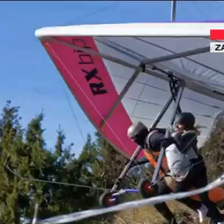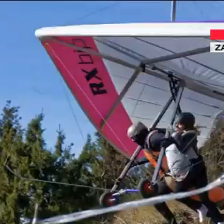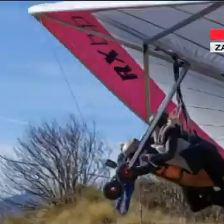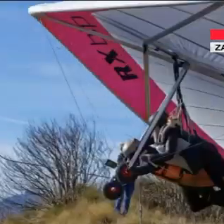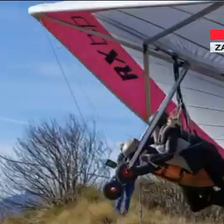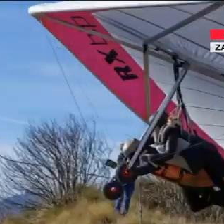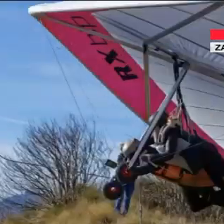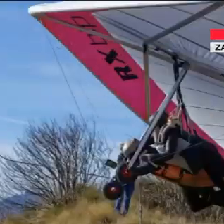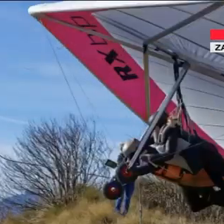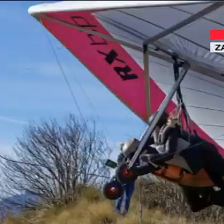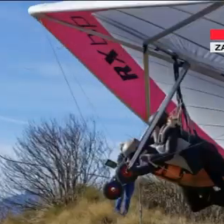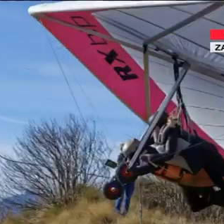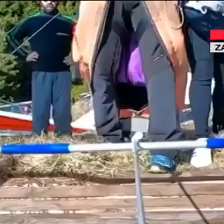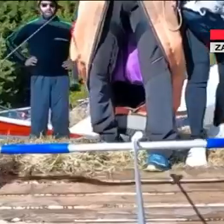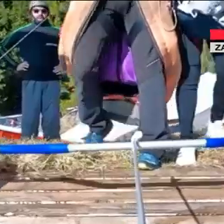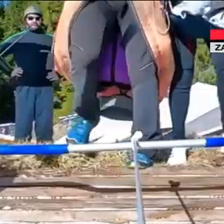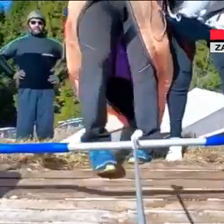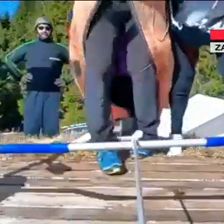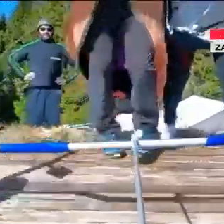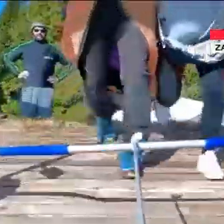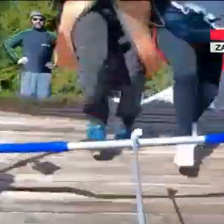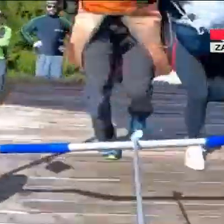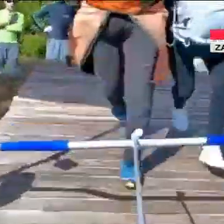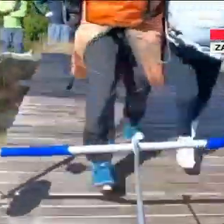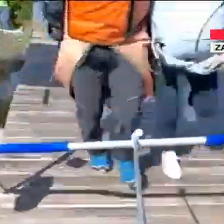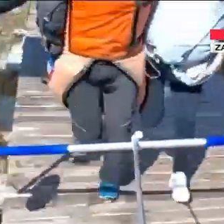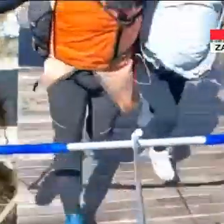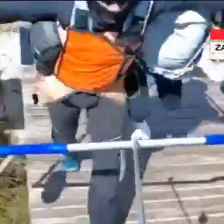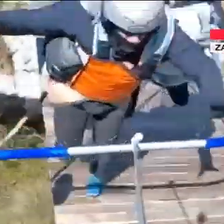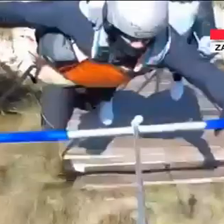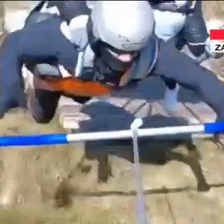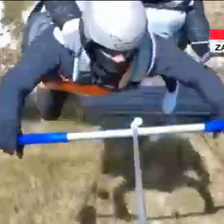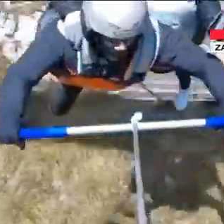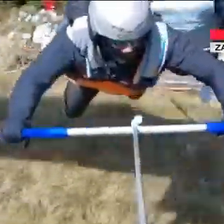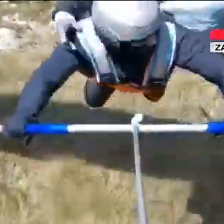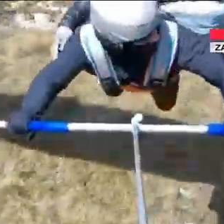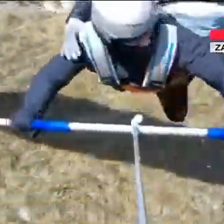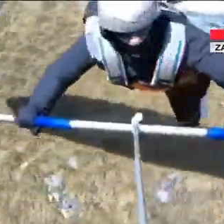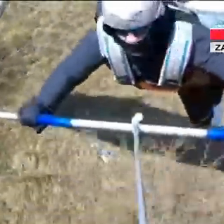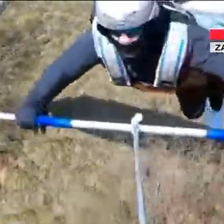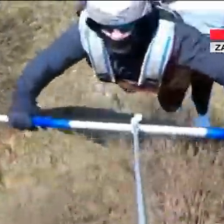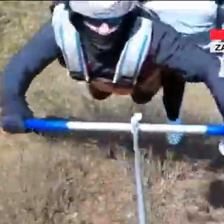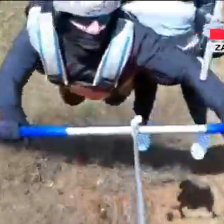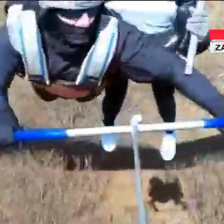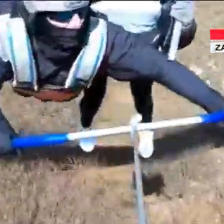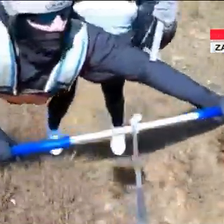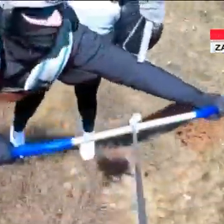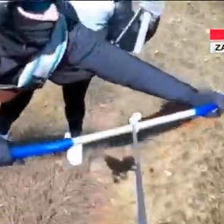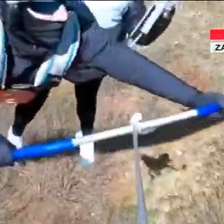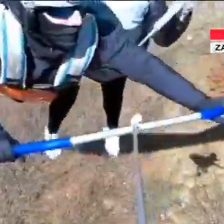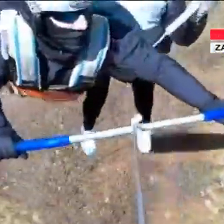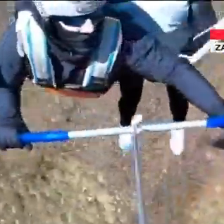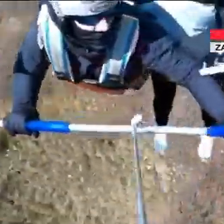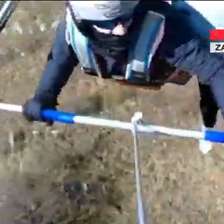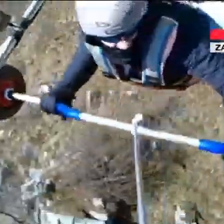una cliente quando si è verificata la tragedia. Per motivi che rimangono ignoti, l'uomo non era assicurato al deltaplano e quindi, dopo aver